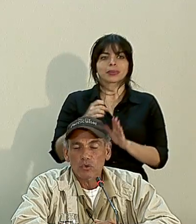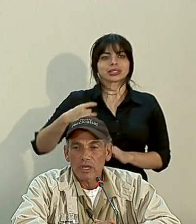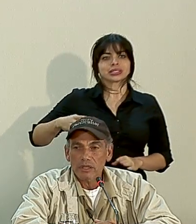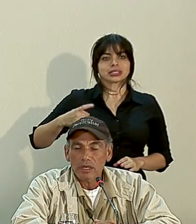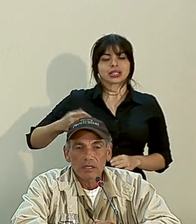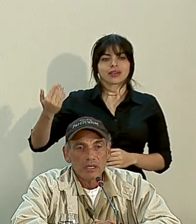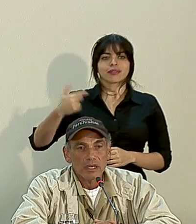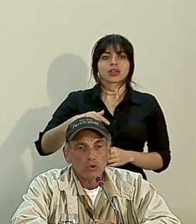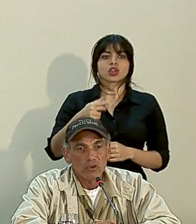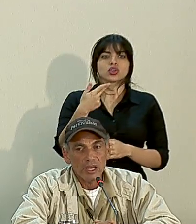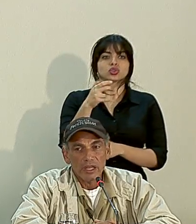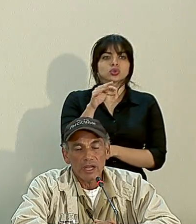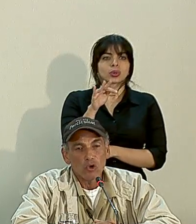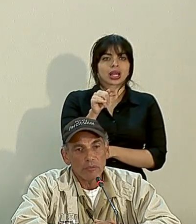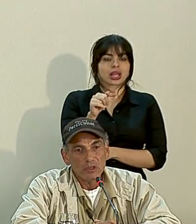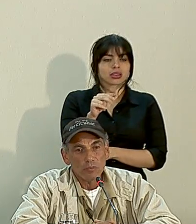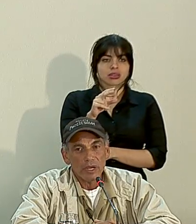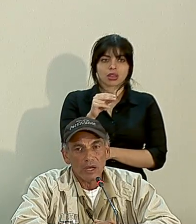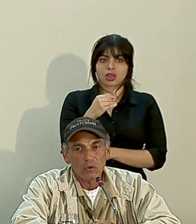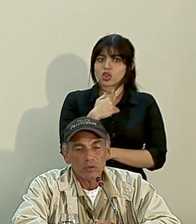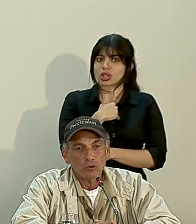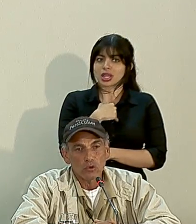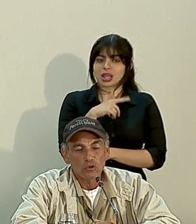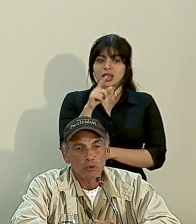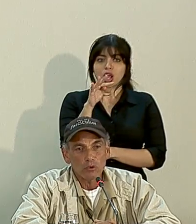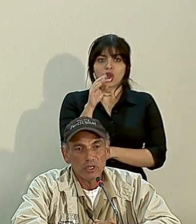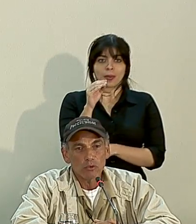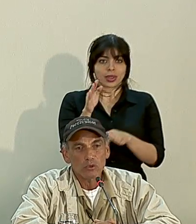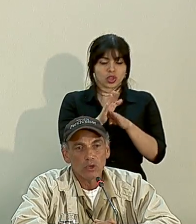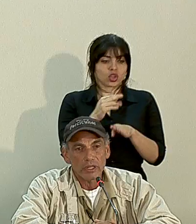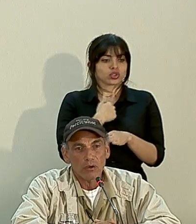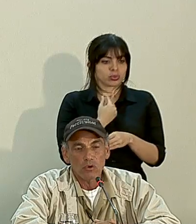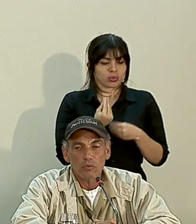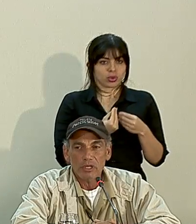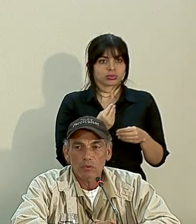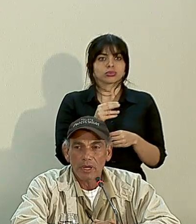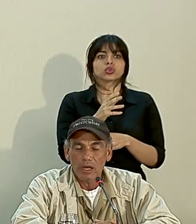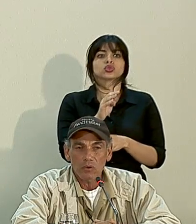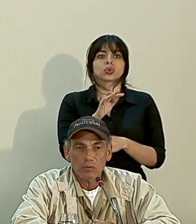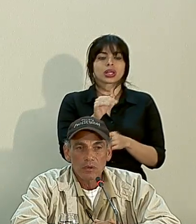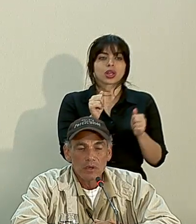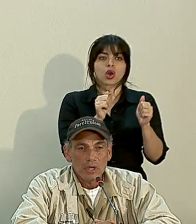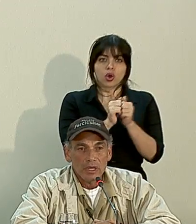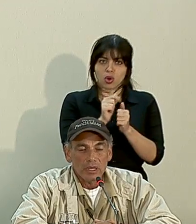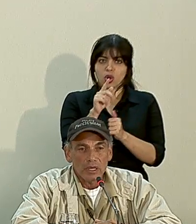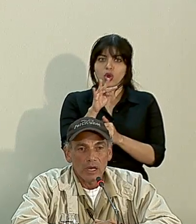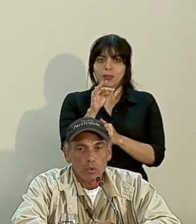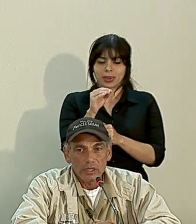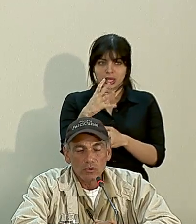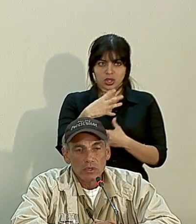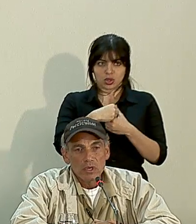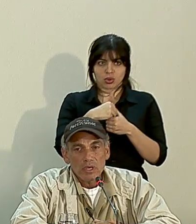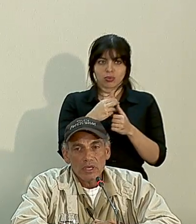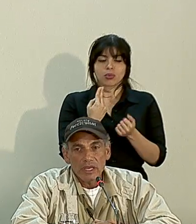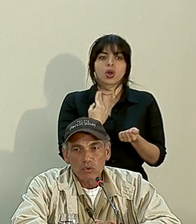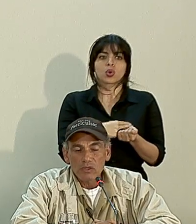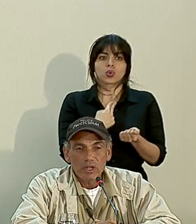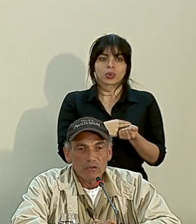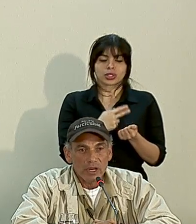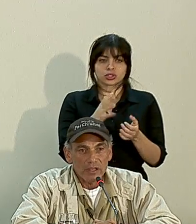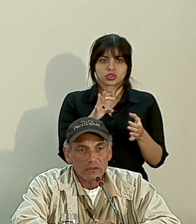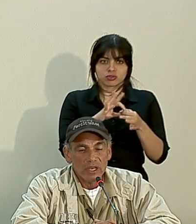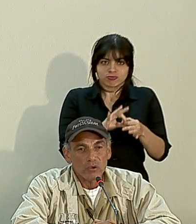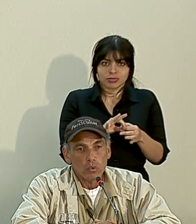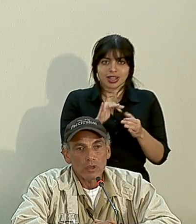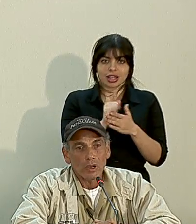viene chuleta que no trae el lomito pegado. Nosotros producimos chuleta con lomito pegado al hueso, y eso hace